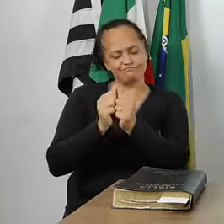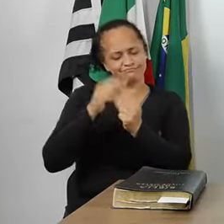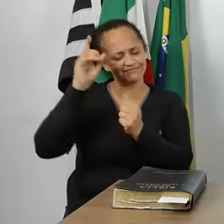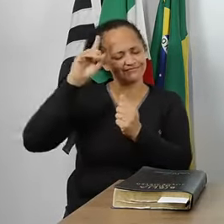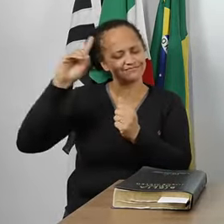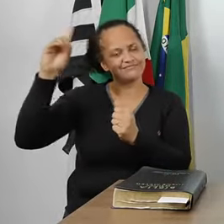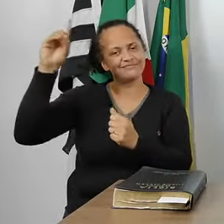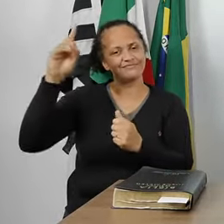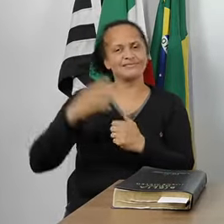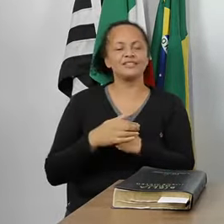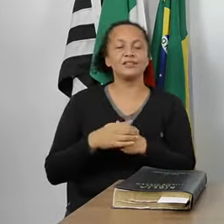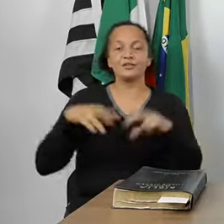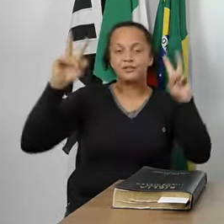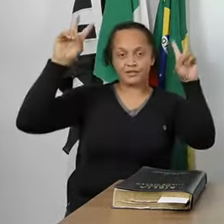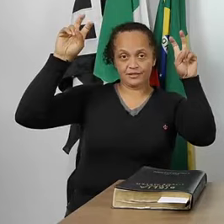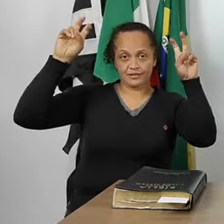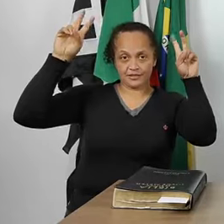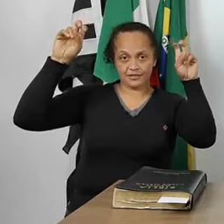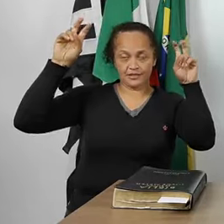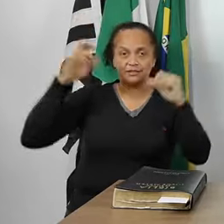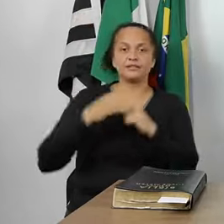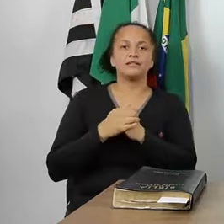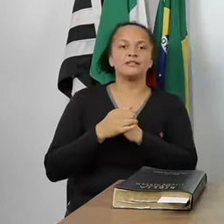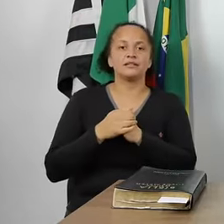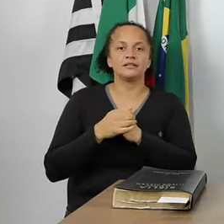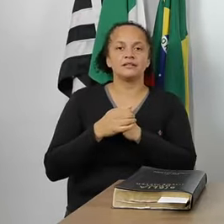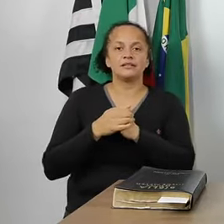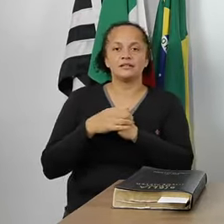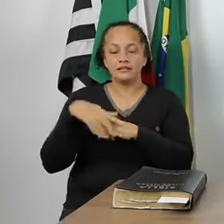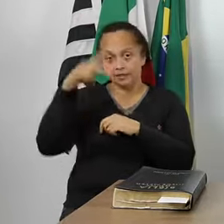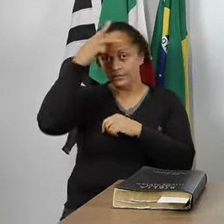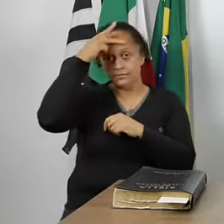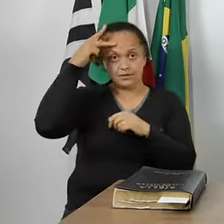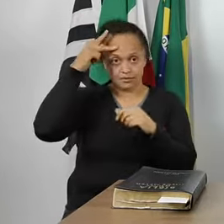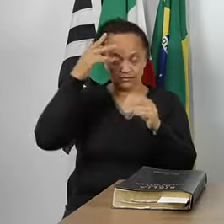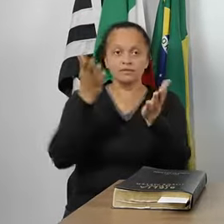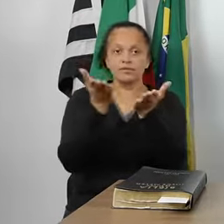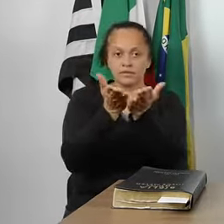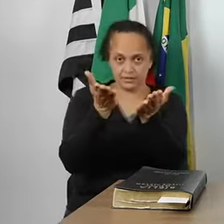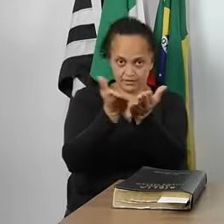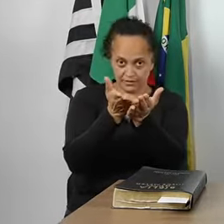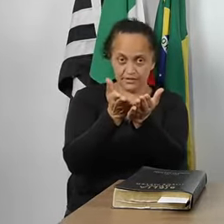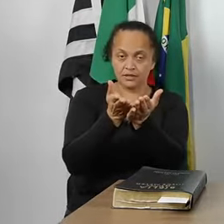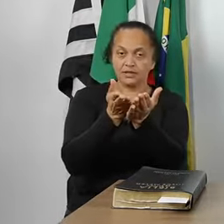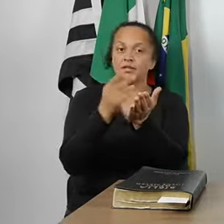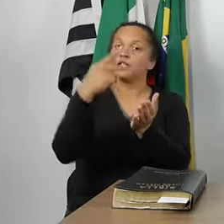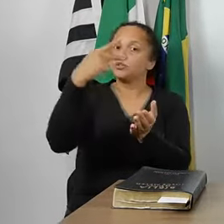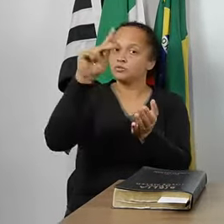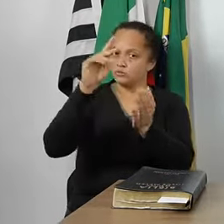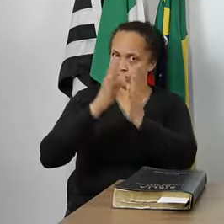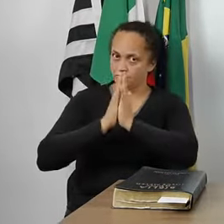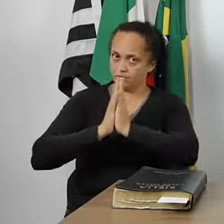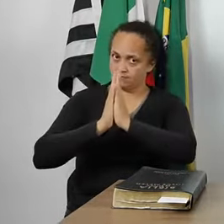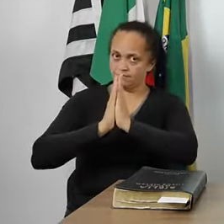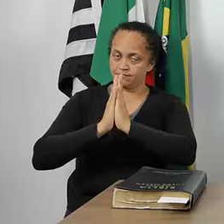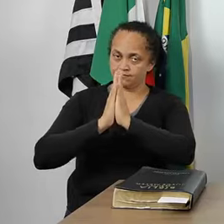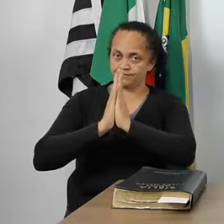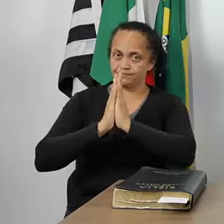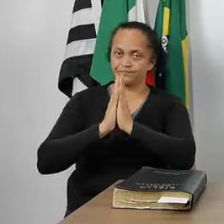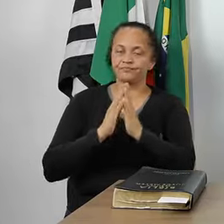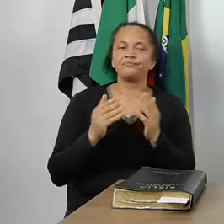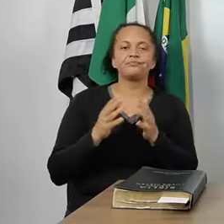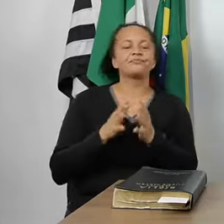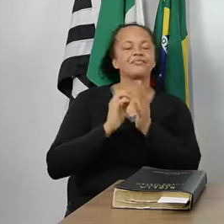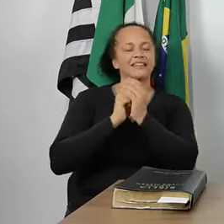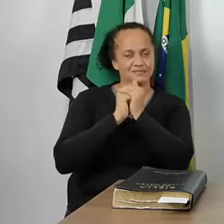de hoje, o tema dessa ministração é o cristão e a oração. E a gente vai meditar sobre isso